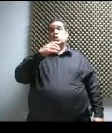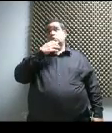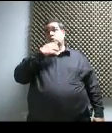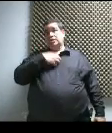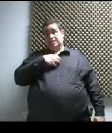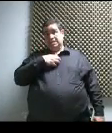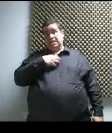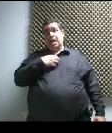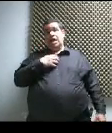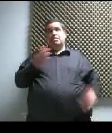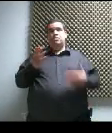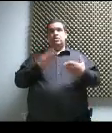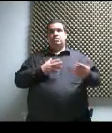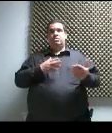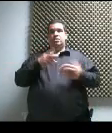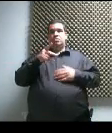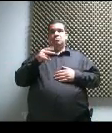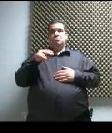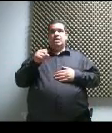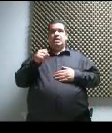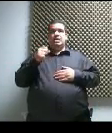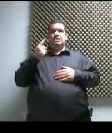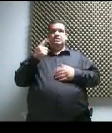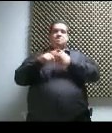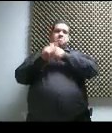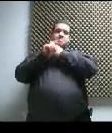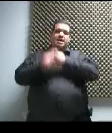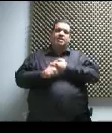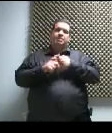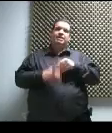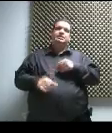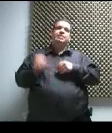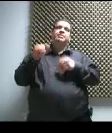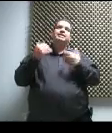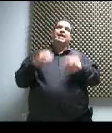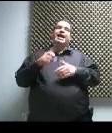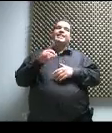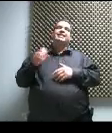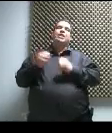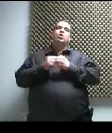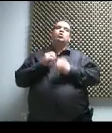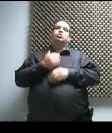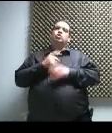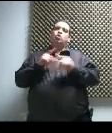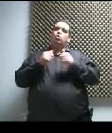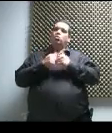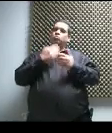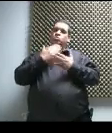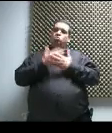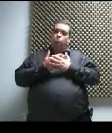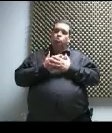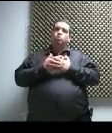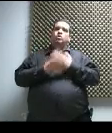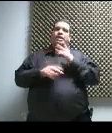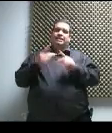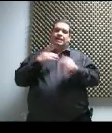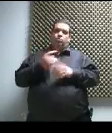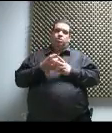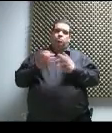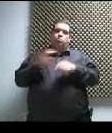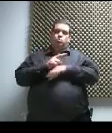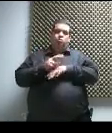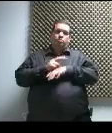llevamos entonces la obra Panas para Siempre. Ya Eddie ha estado con nosotros y es un grupo muy bueno. Tiene mucha demanda en el pueblo de Vieja. Así